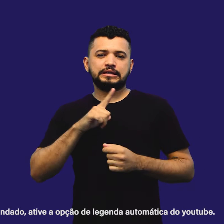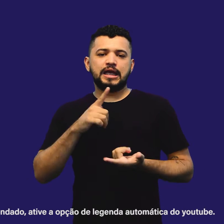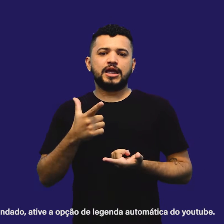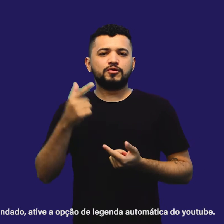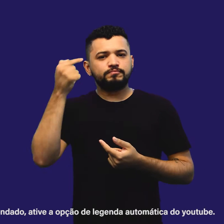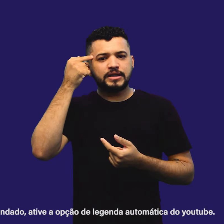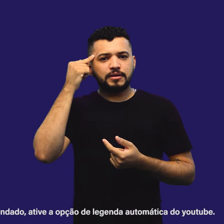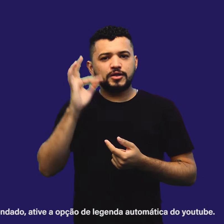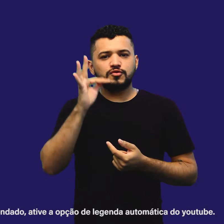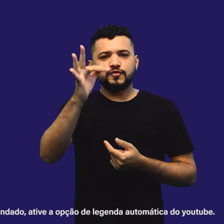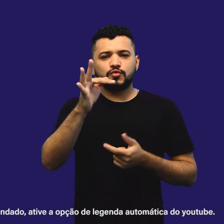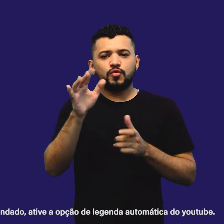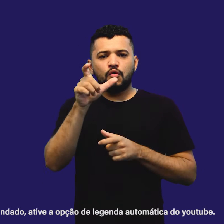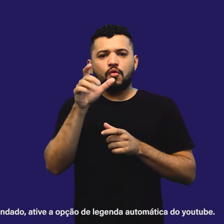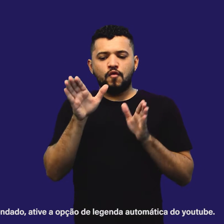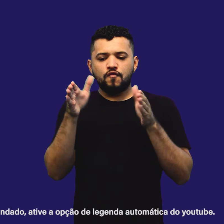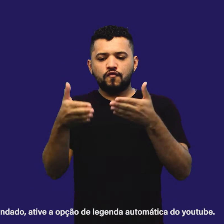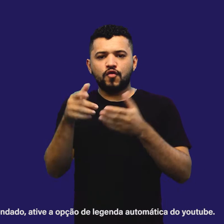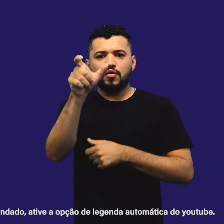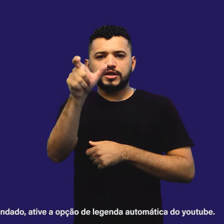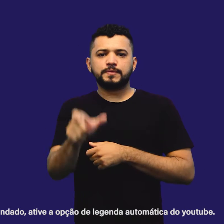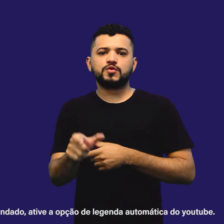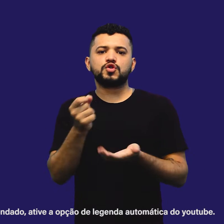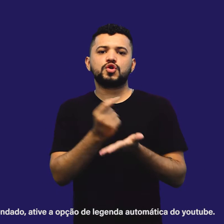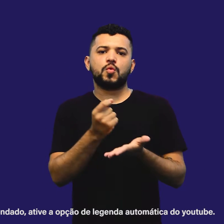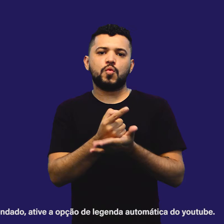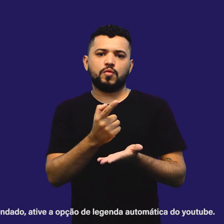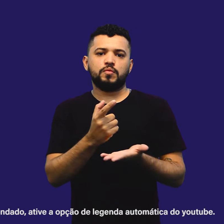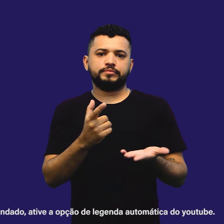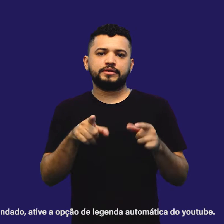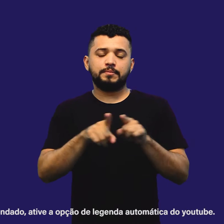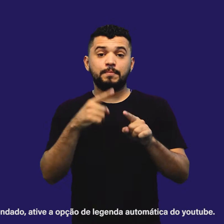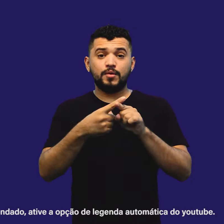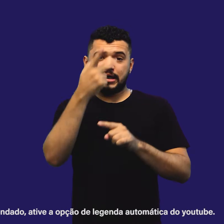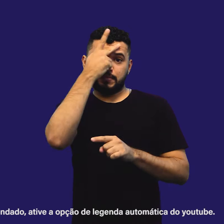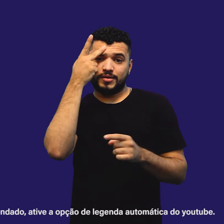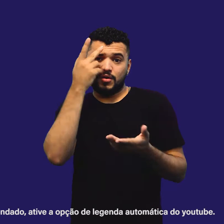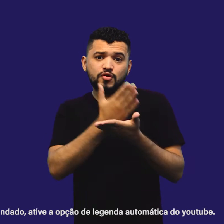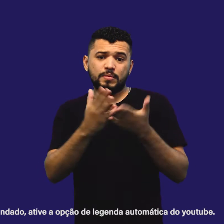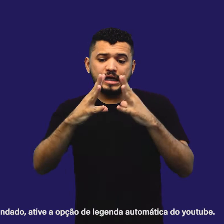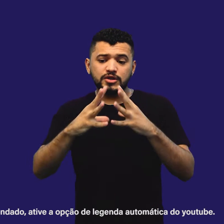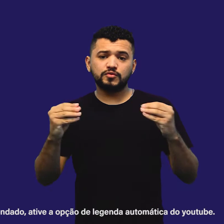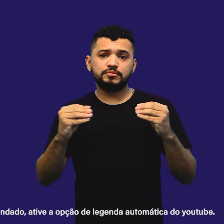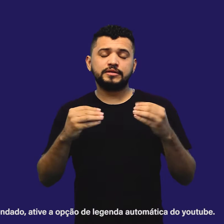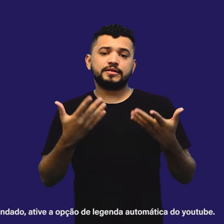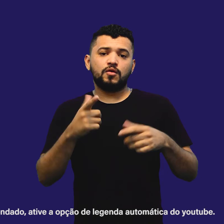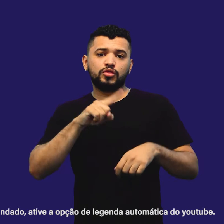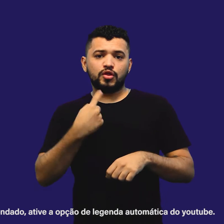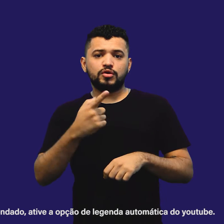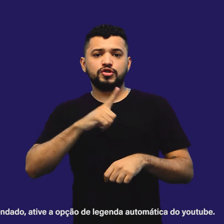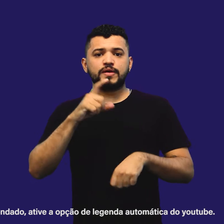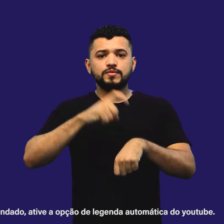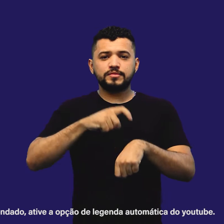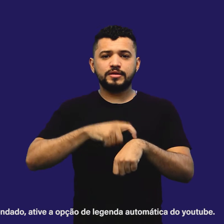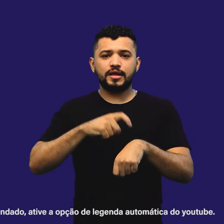voltado para o cliente. Nós tivemos mais tempo, né? O cliente sumiu um pouco, então a gente teve tempo de pensar, de ver realmente